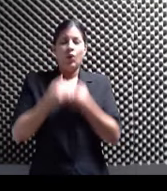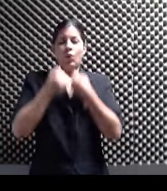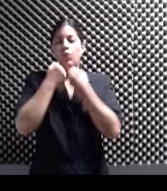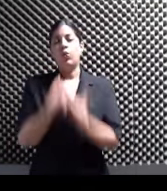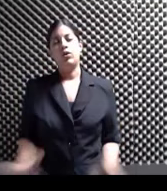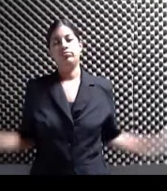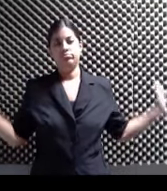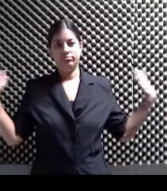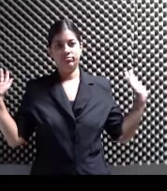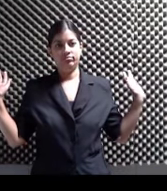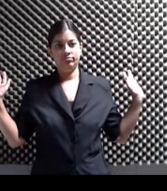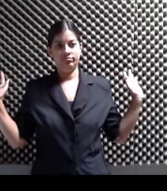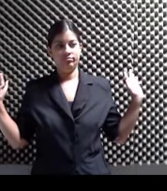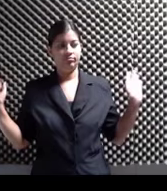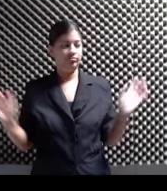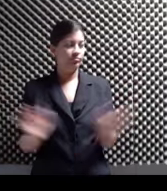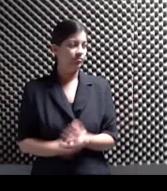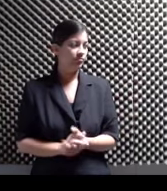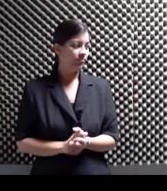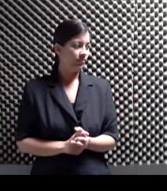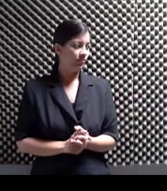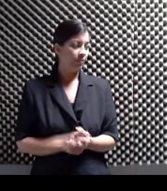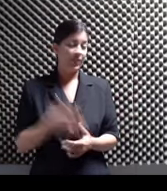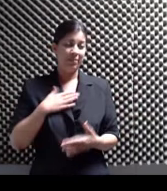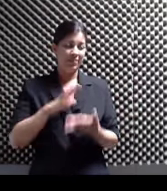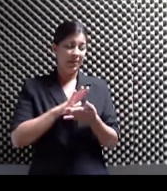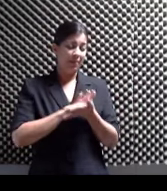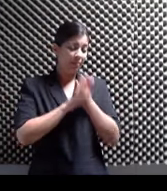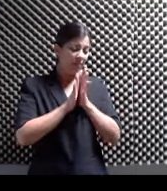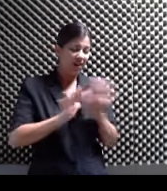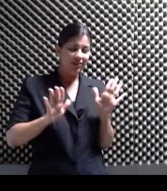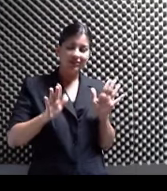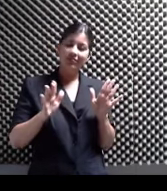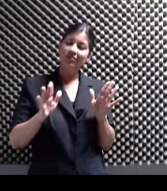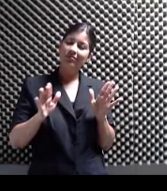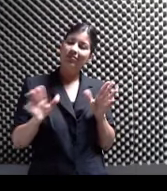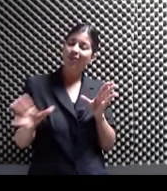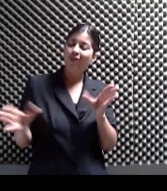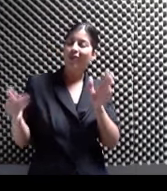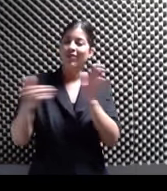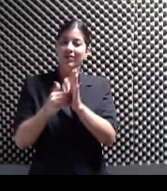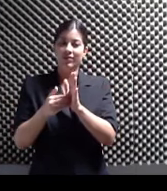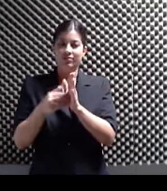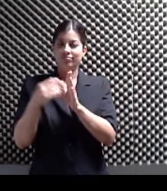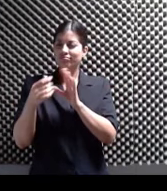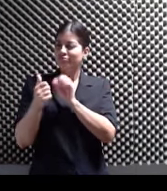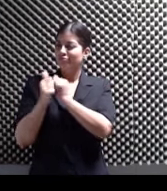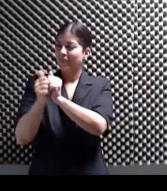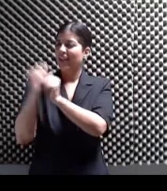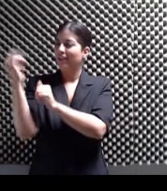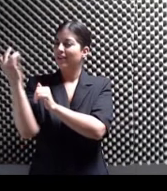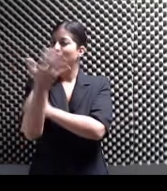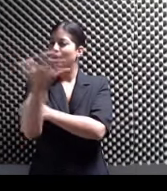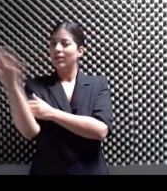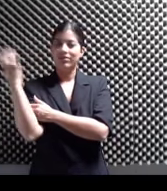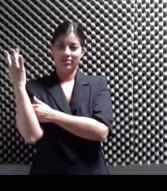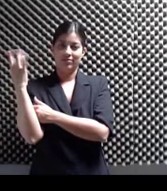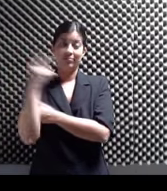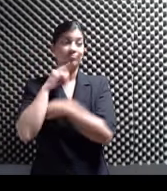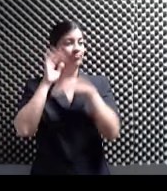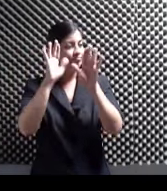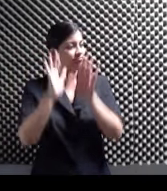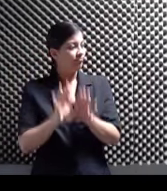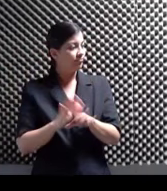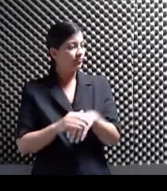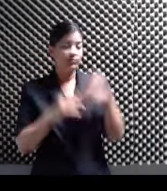viene quizás invadiendo mi paz. No, conectarte con la naturaleza. Sí, que es lo más maravilloso que existe. Y te